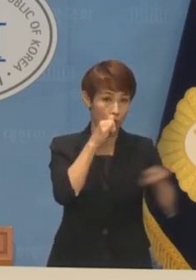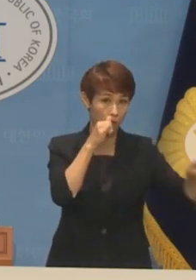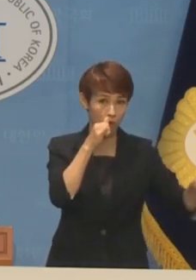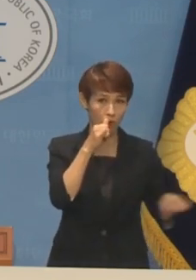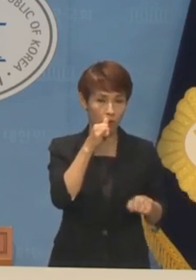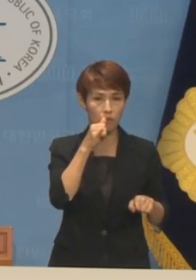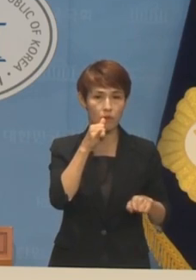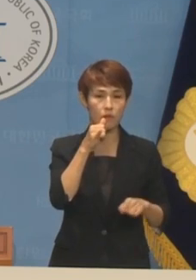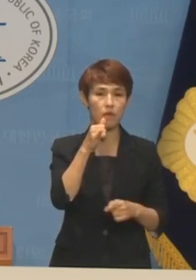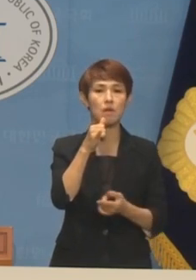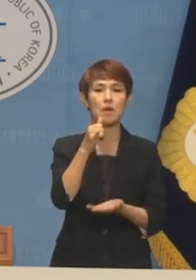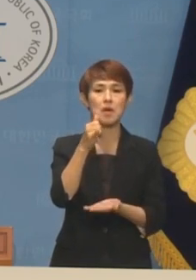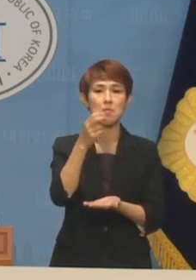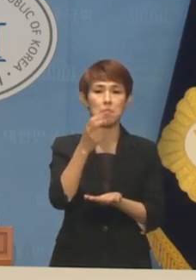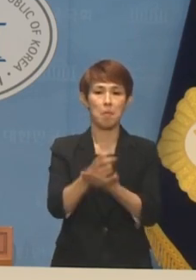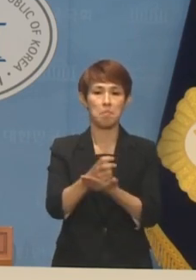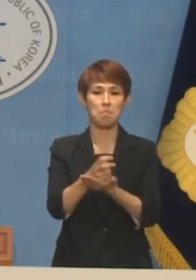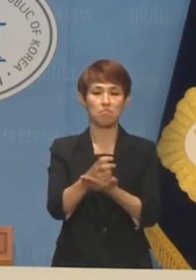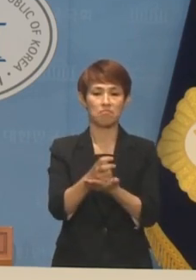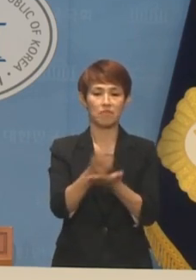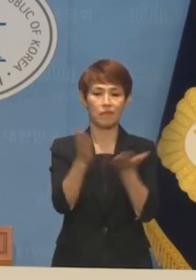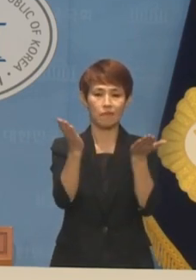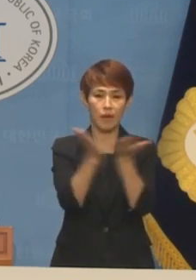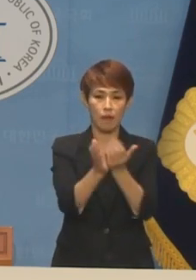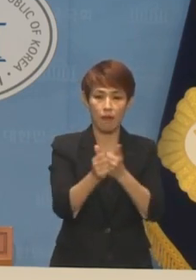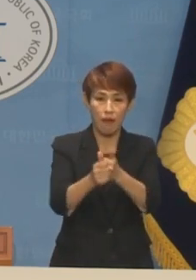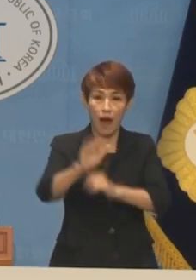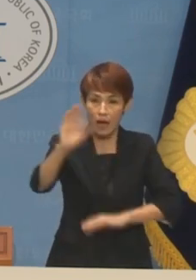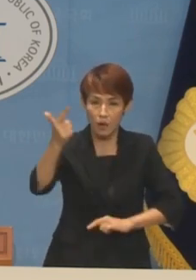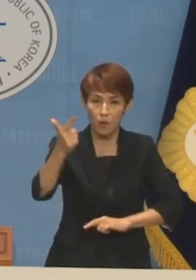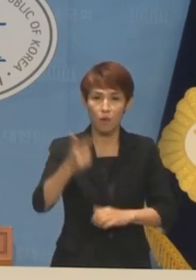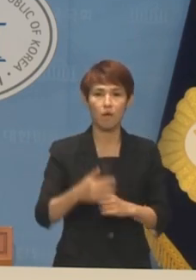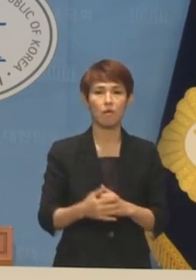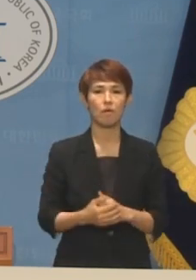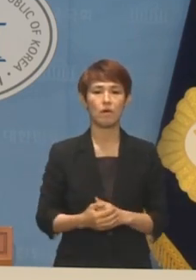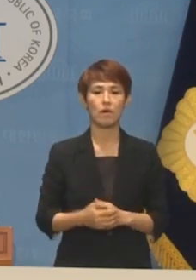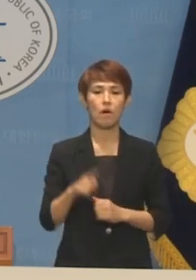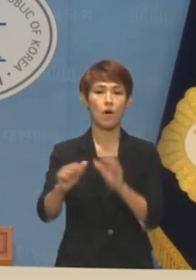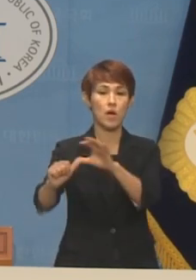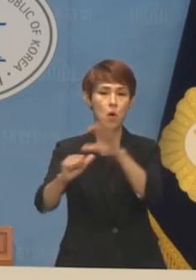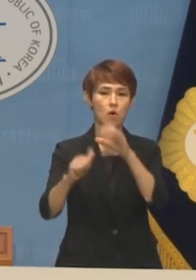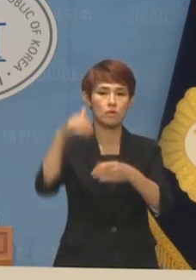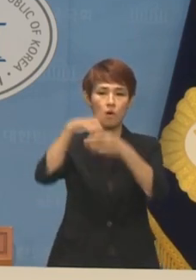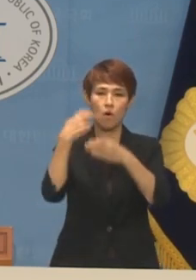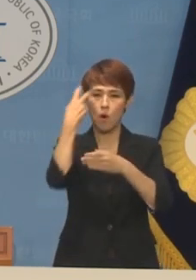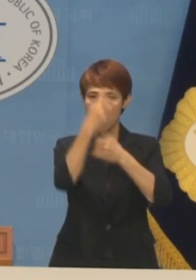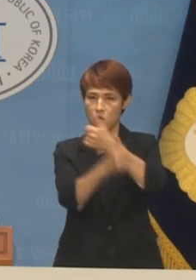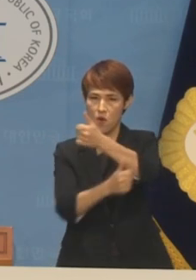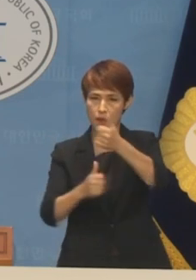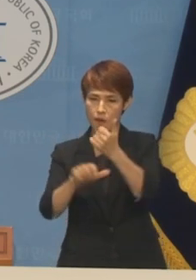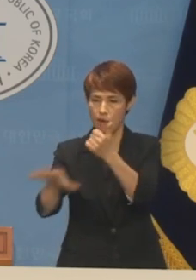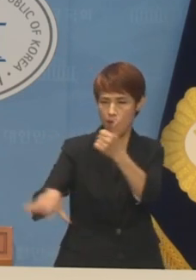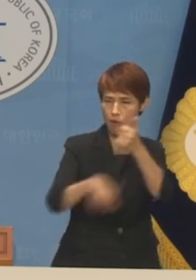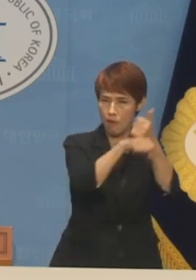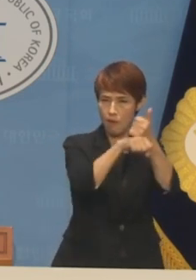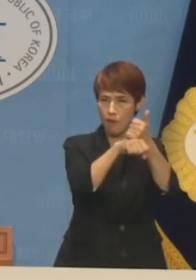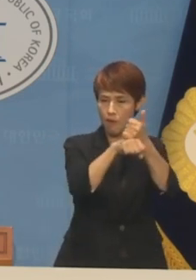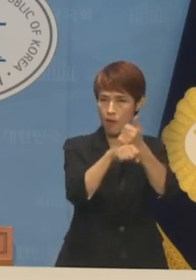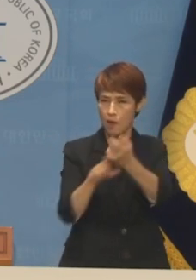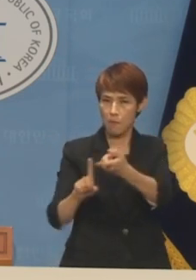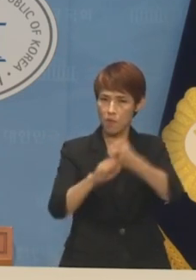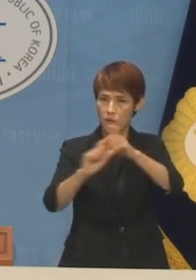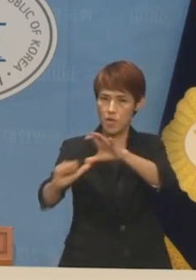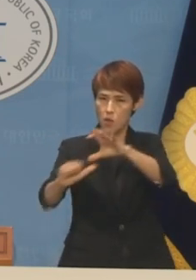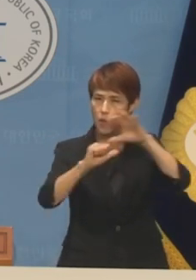정의의 심판대에 세우기보다는 약점으로 이용해 선관위를 자기 편으로 부당하게